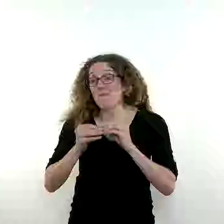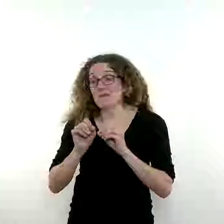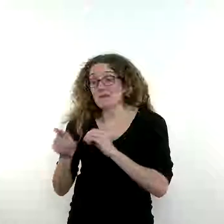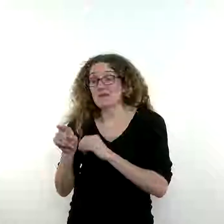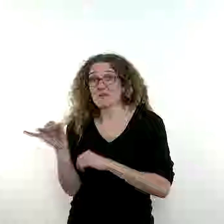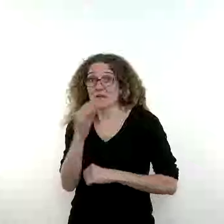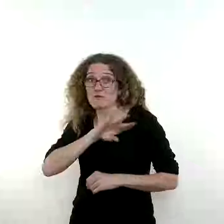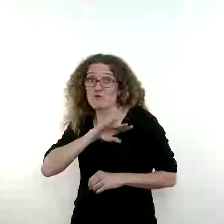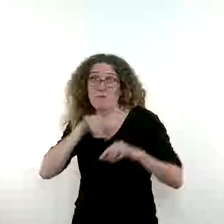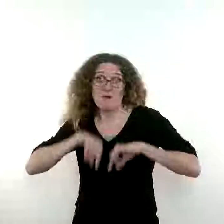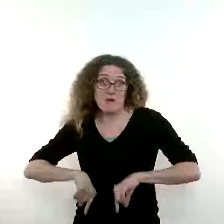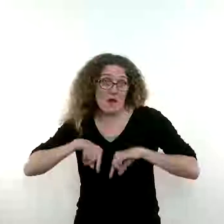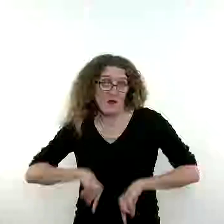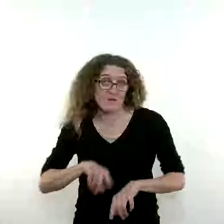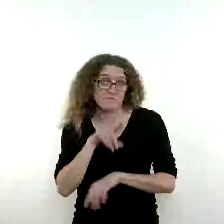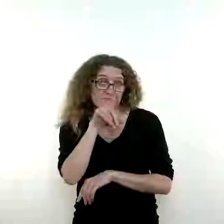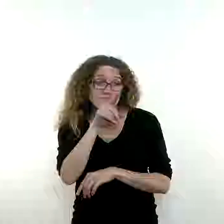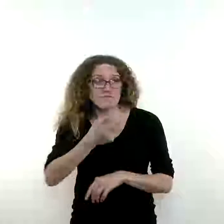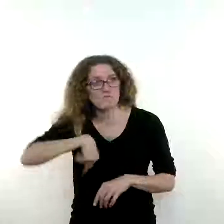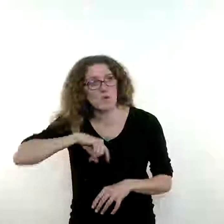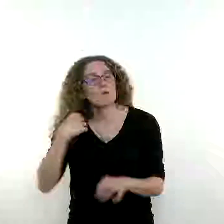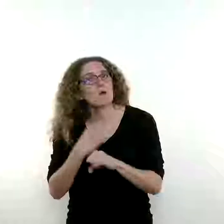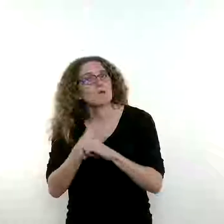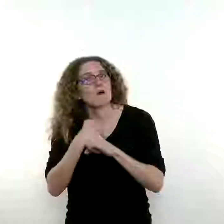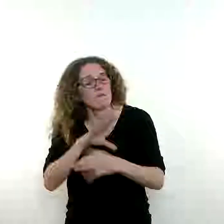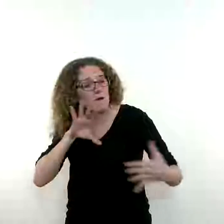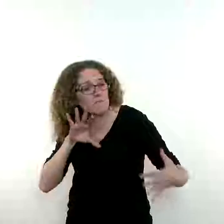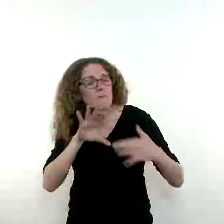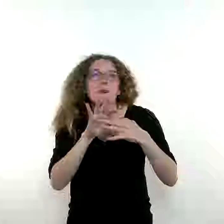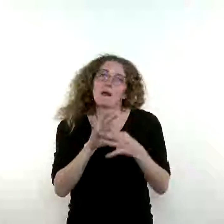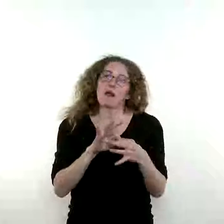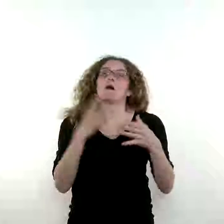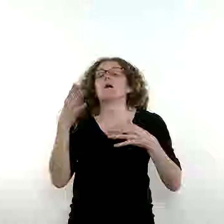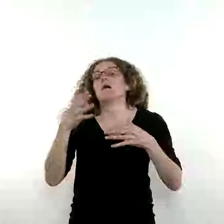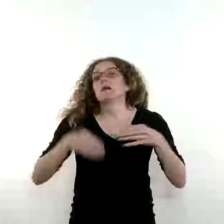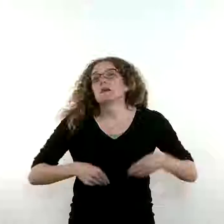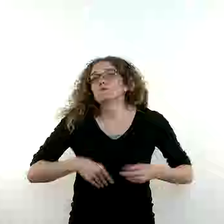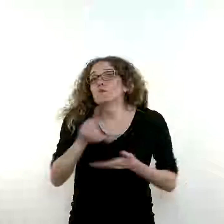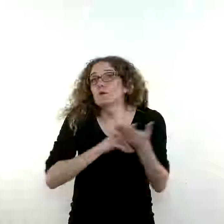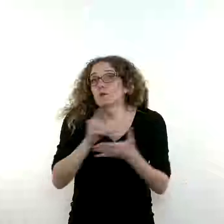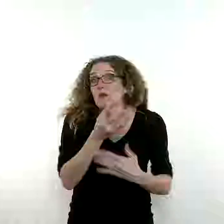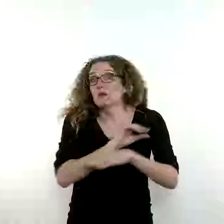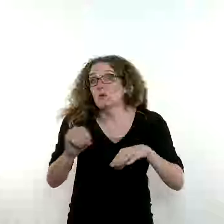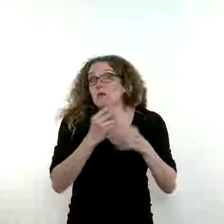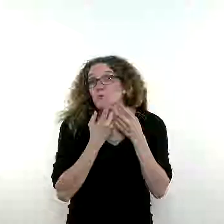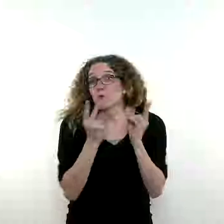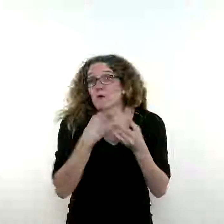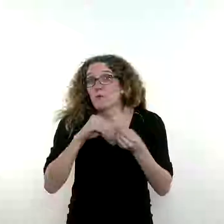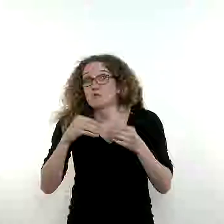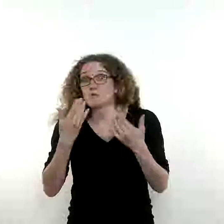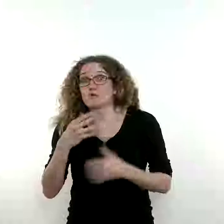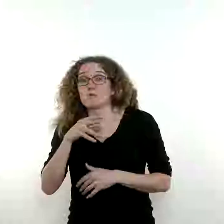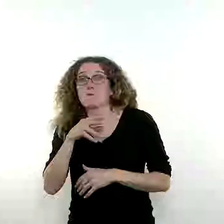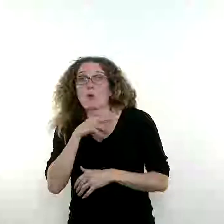travaillons donc en étroite collaboration avec la direction départementale de la sécurité publique et avec le procureur, pour essayer de faire tomber les